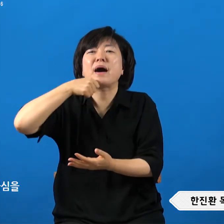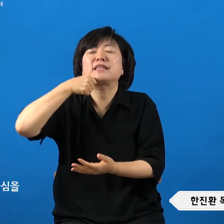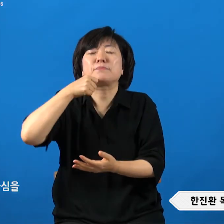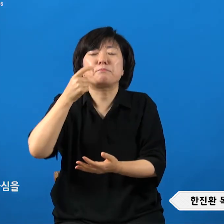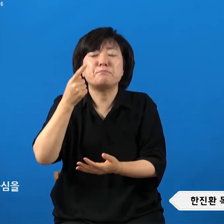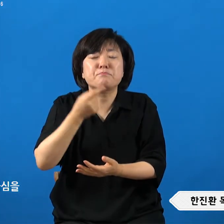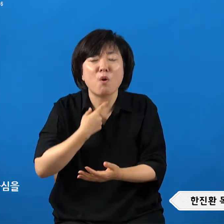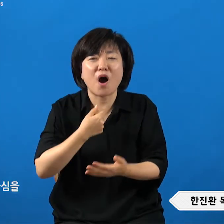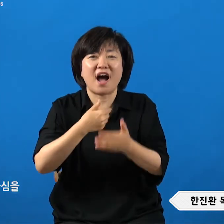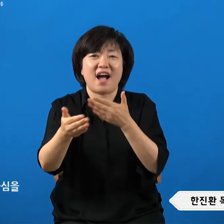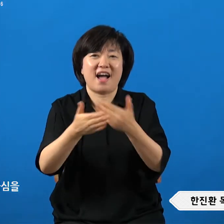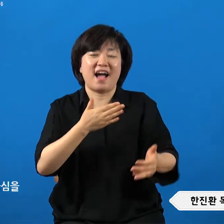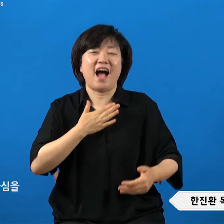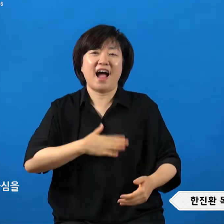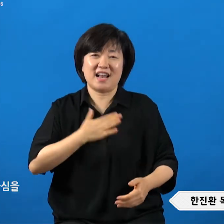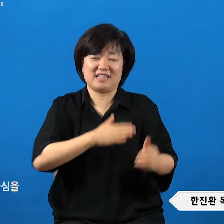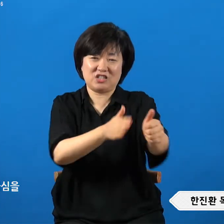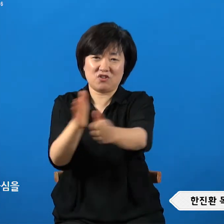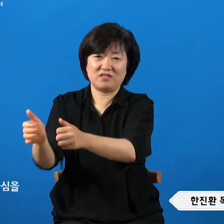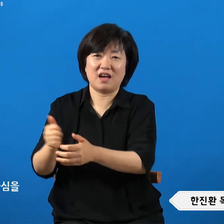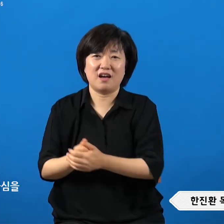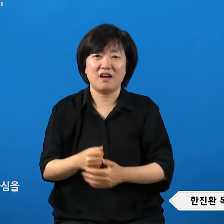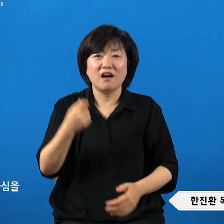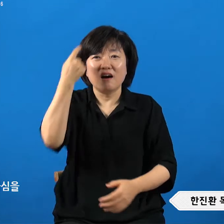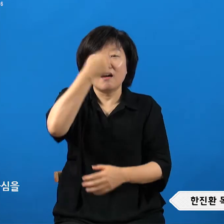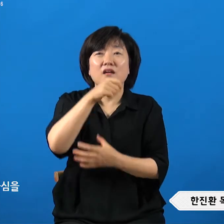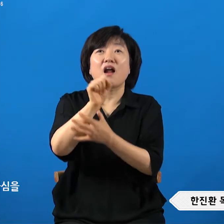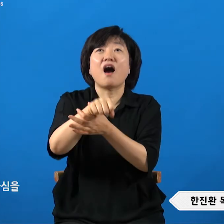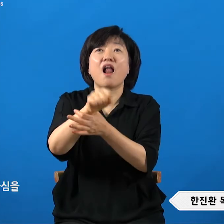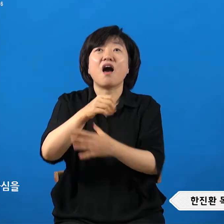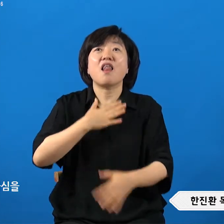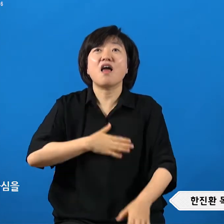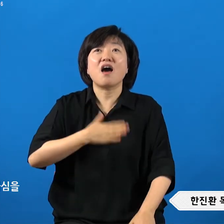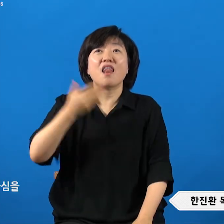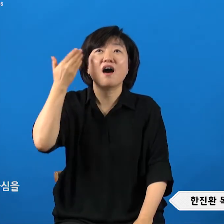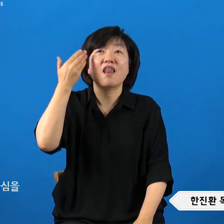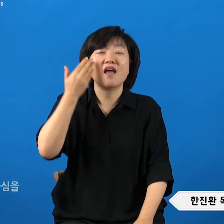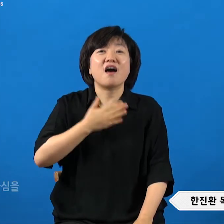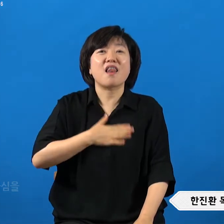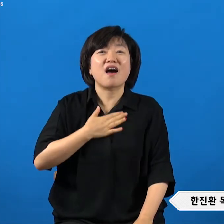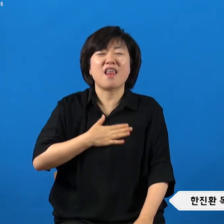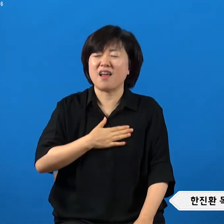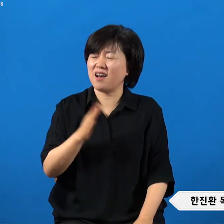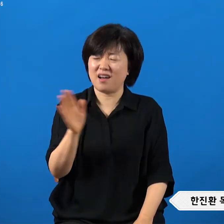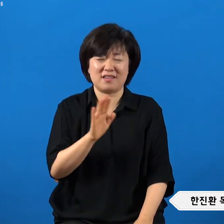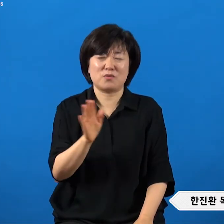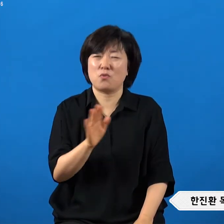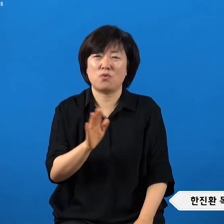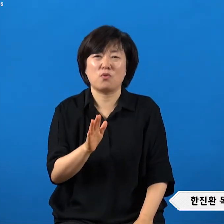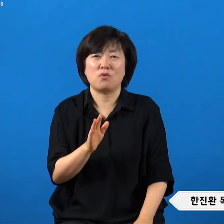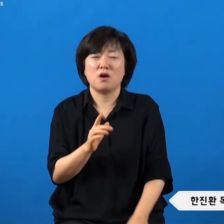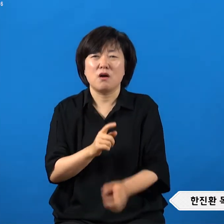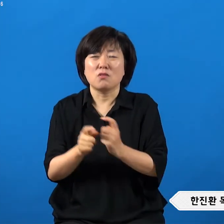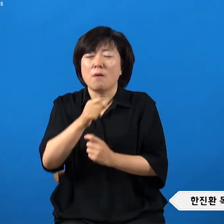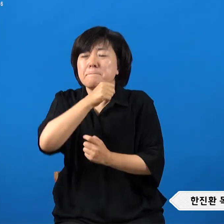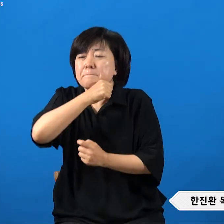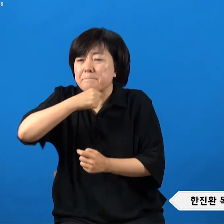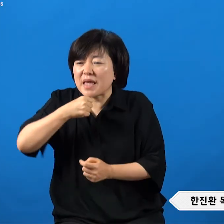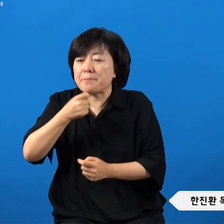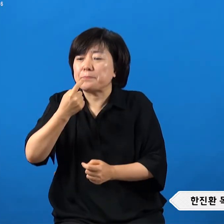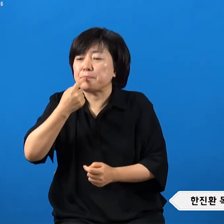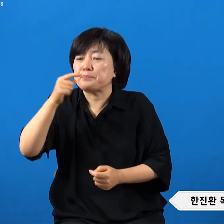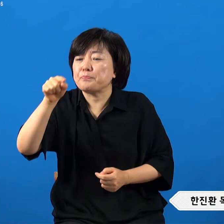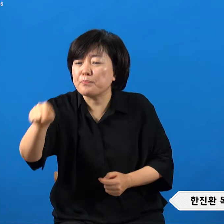알지어다 했습니다. 그냥 머리로 끄덕끄덕하면서 지식적으로 아는 것으로 다 끝난 것이 아니고 맛을 보라고